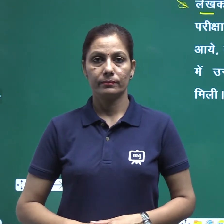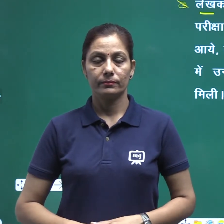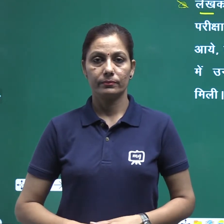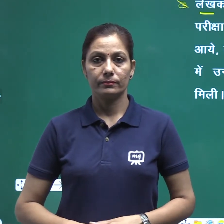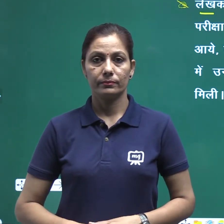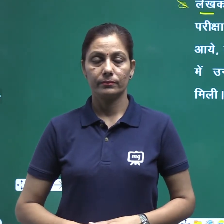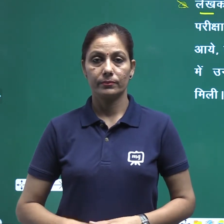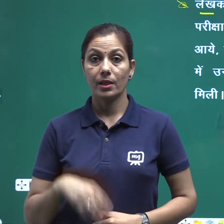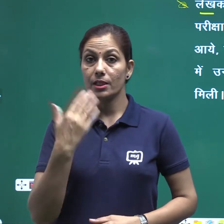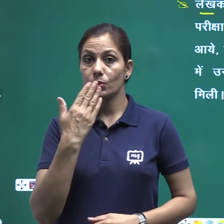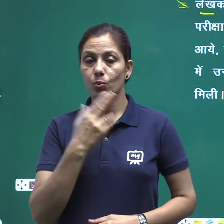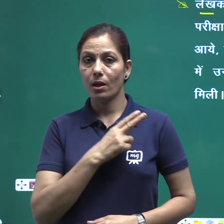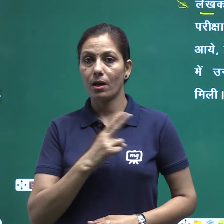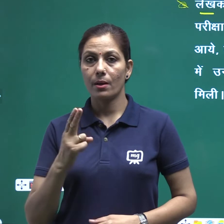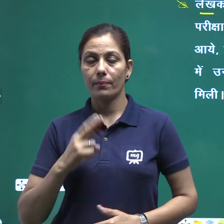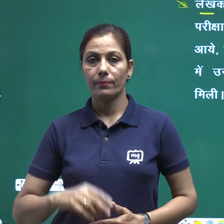नागपुर स्कूल की